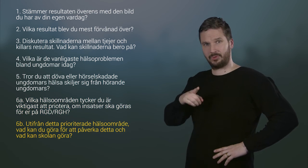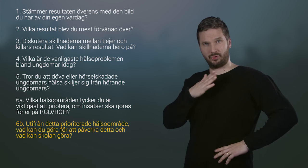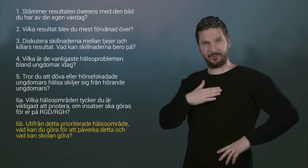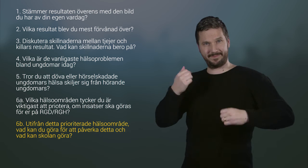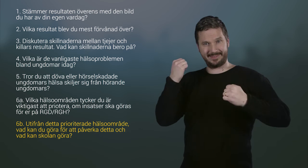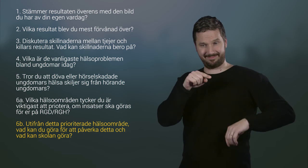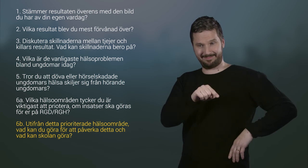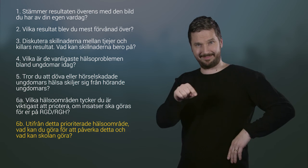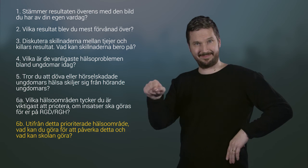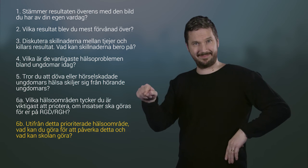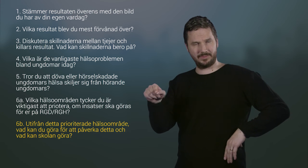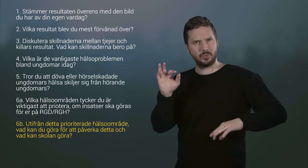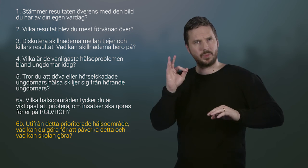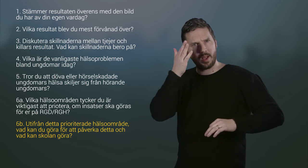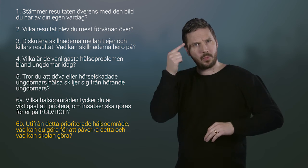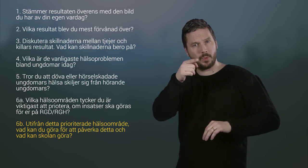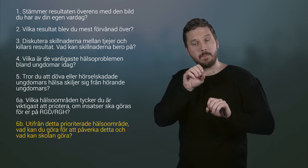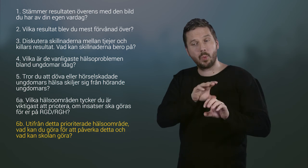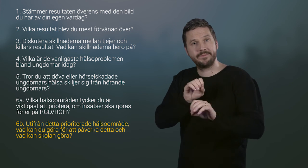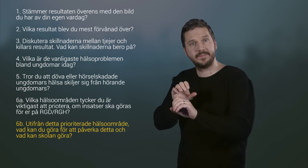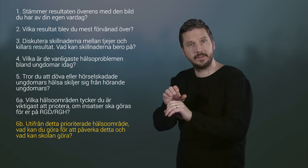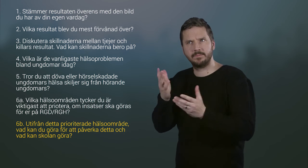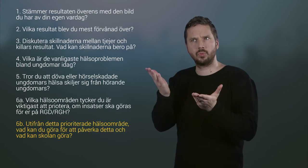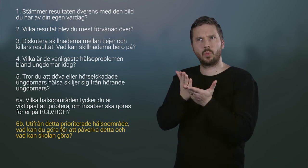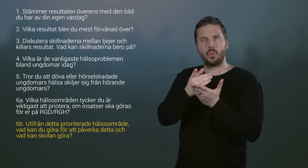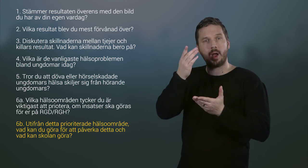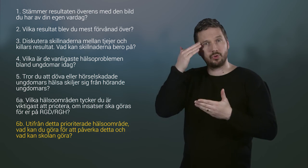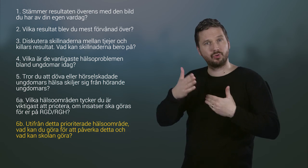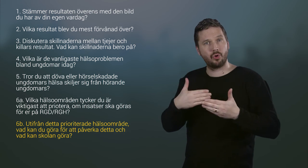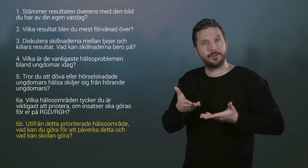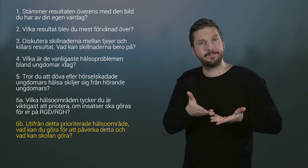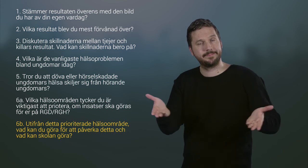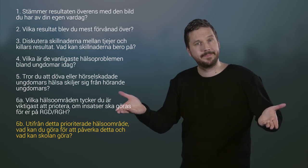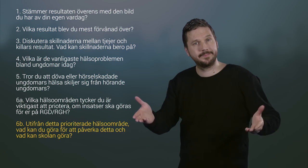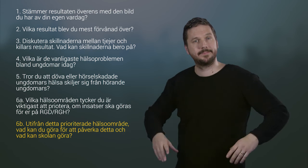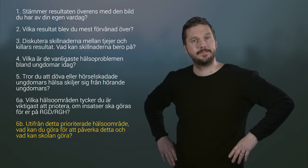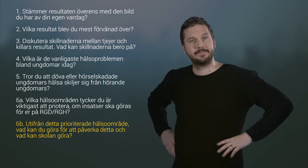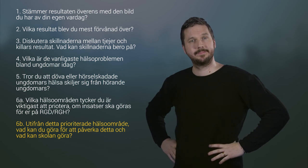Utifrån detta prioriterade hälsoområde, vad kan du göra för att påverka detta och vad kan skolan göra?